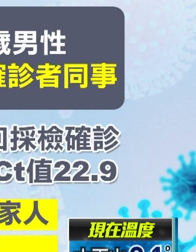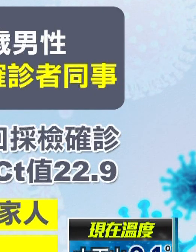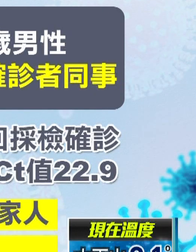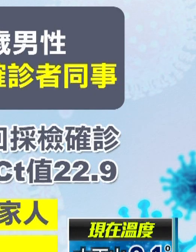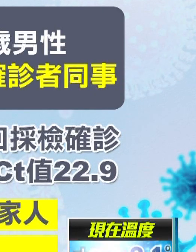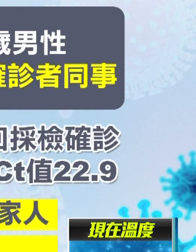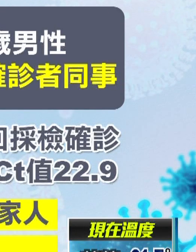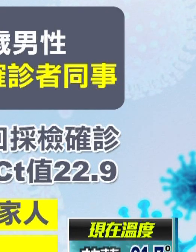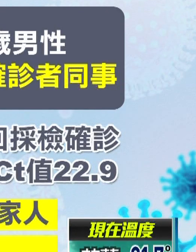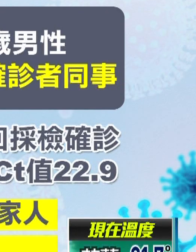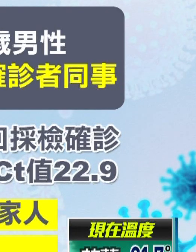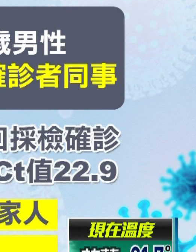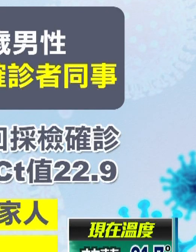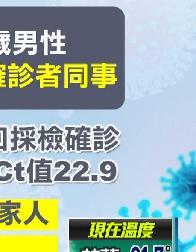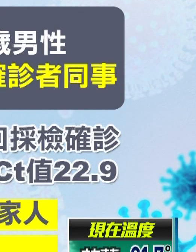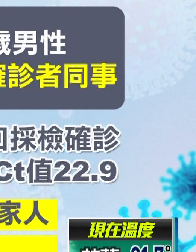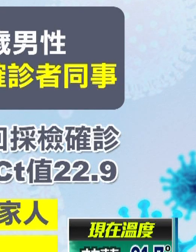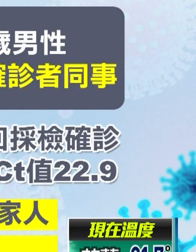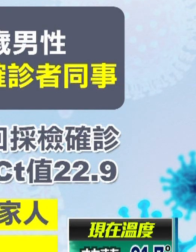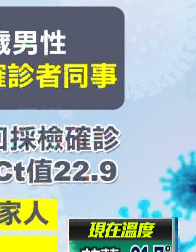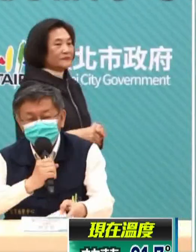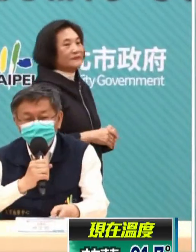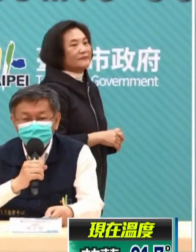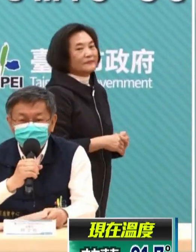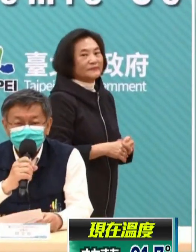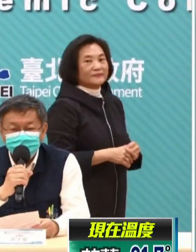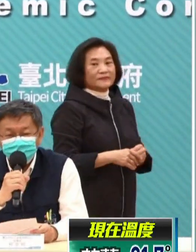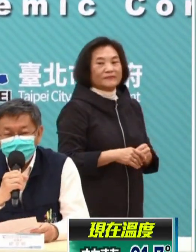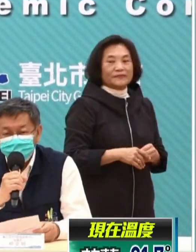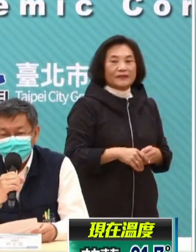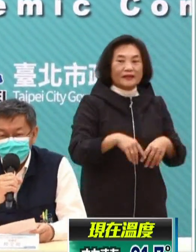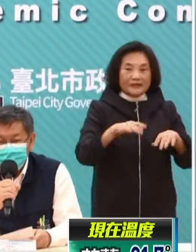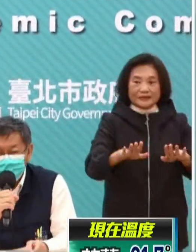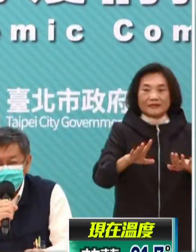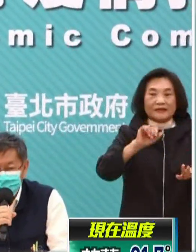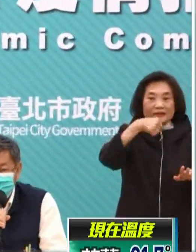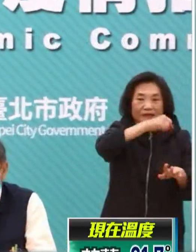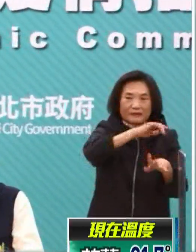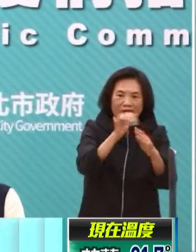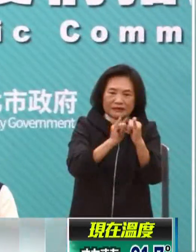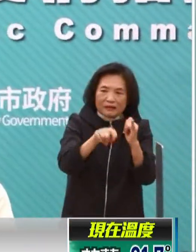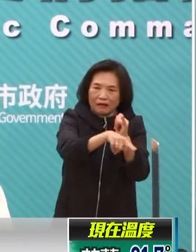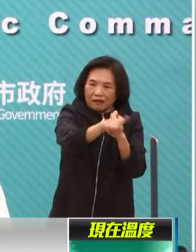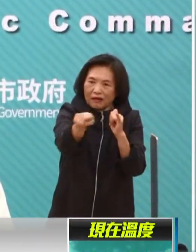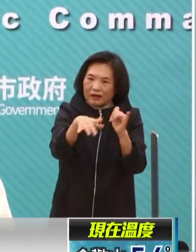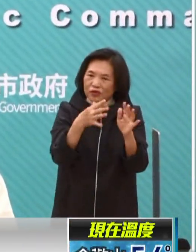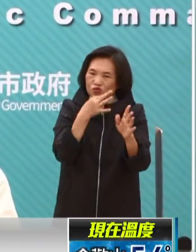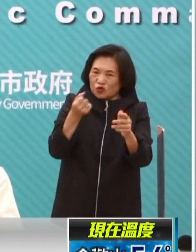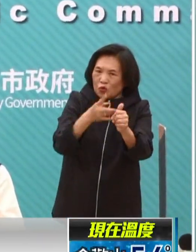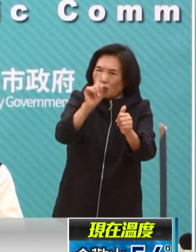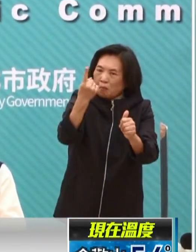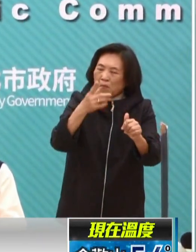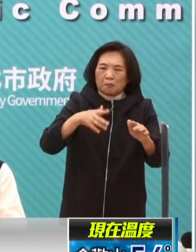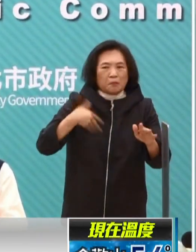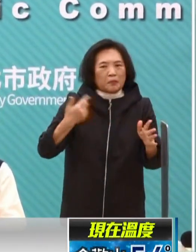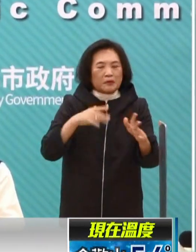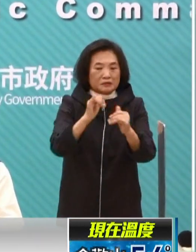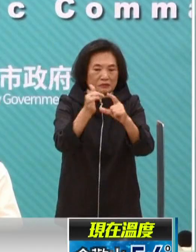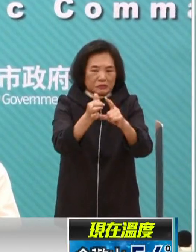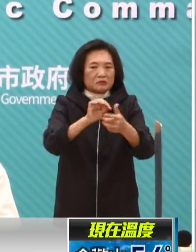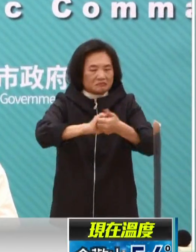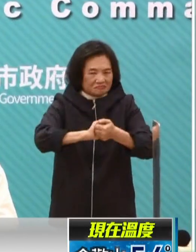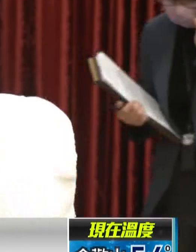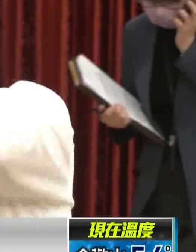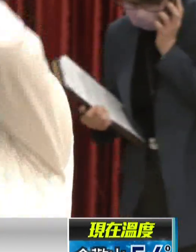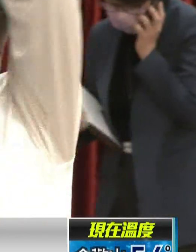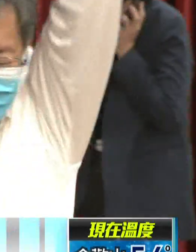同事，3月27号被公司召回采检确诊。 目前台湾社会已经开始有不明感染源了，所以这社区感染是一个存